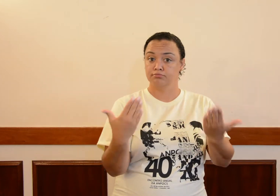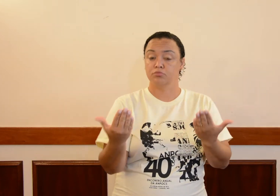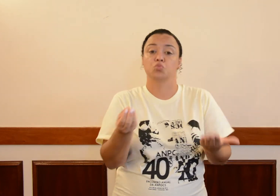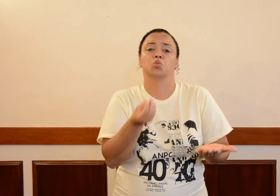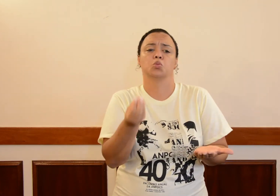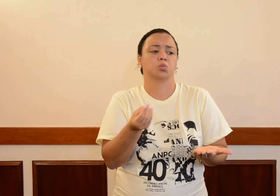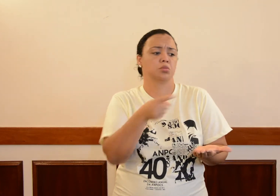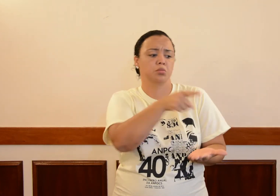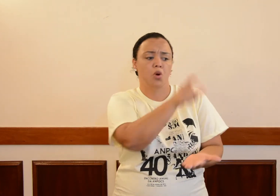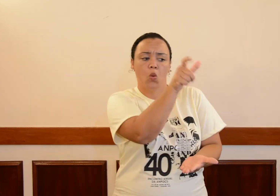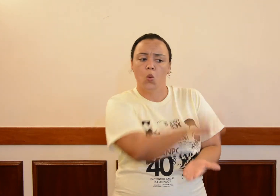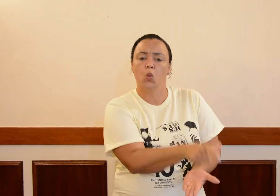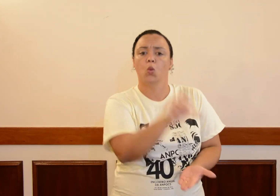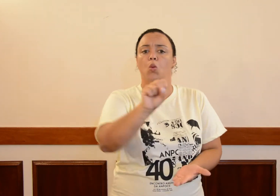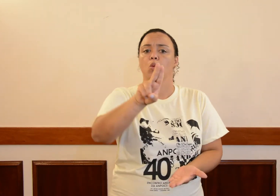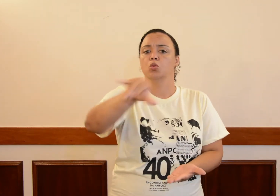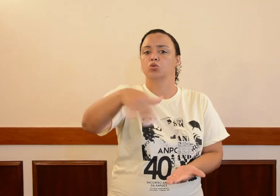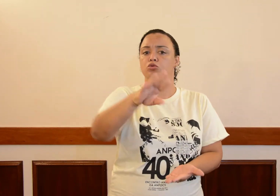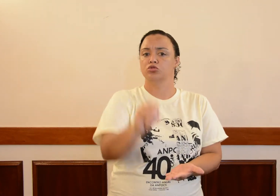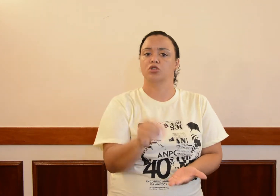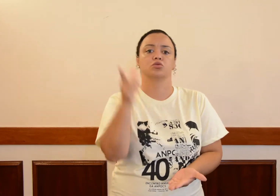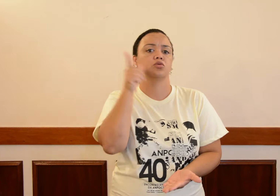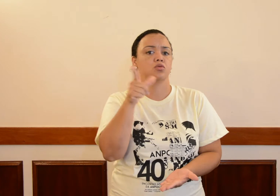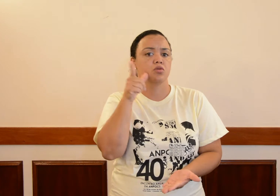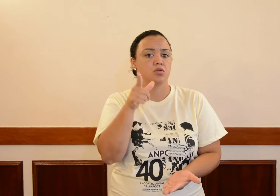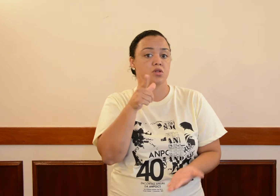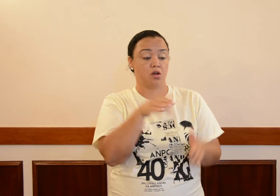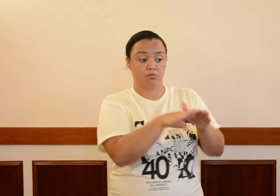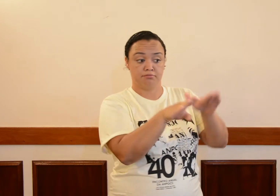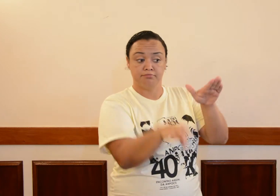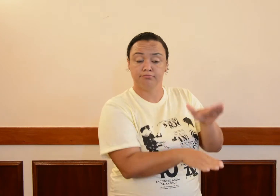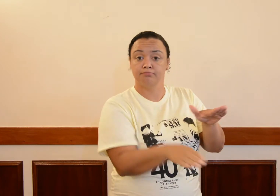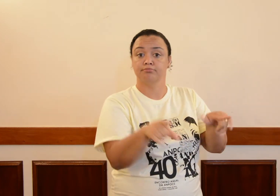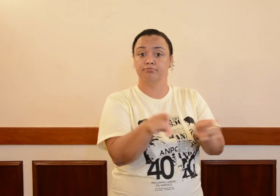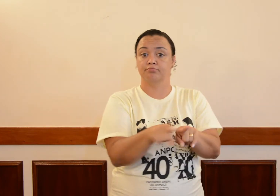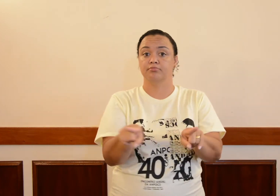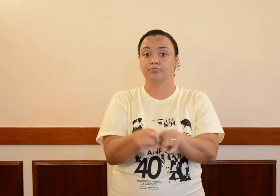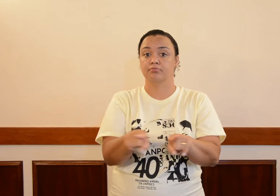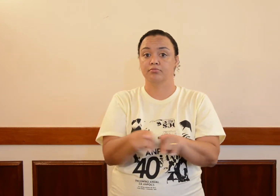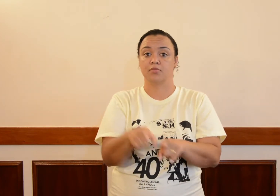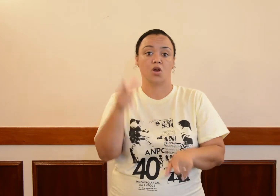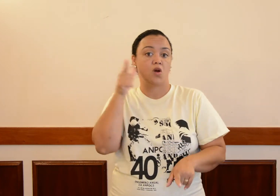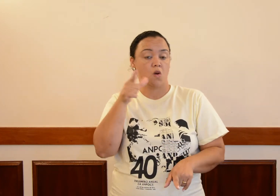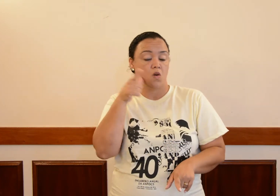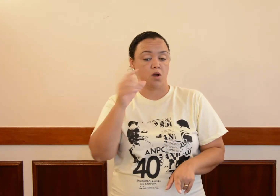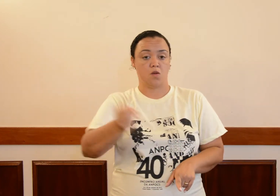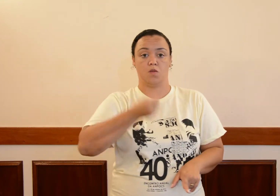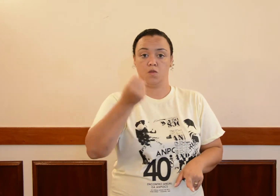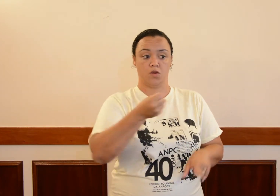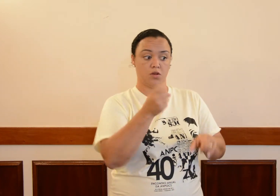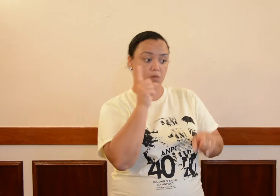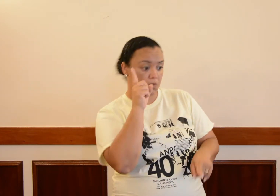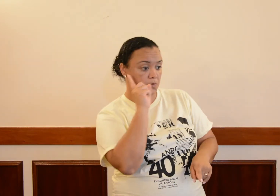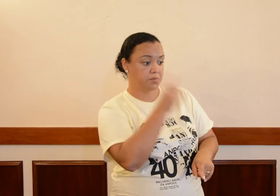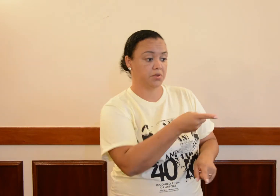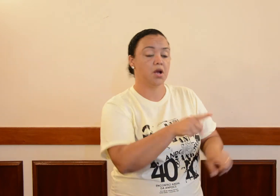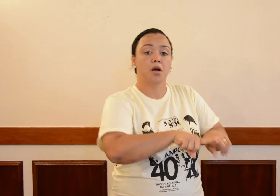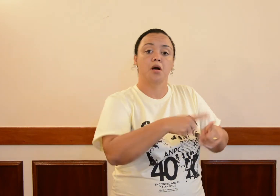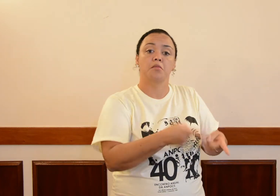um processo que não só assegura sua subordinação às relações de poder, mas também produz os meios através dos